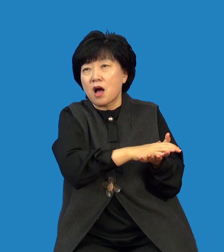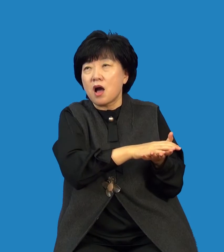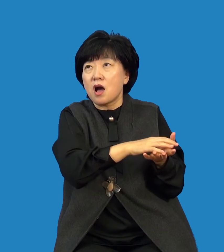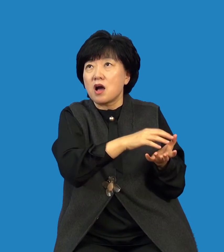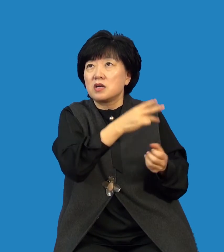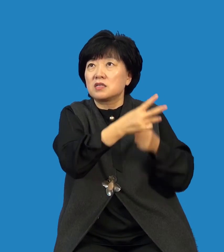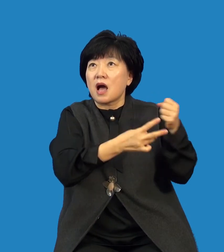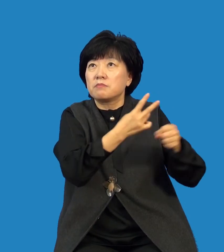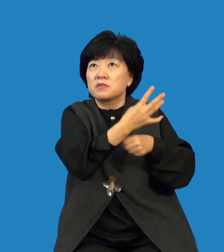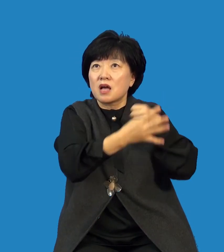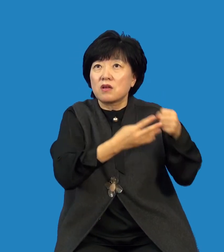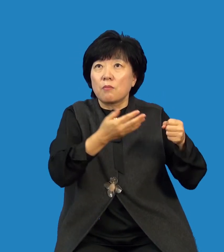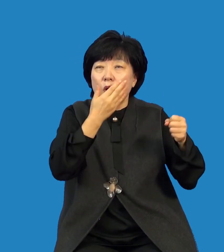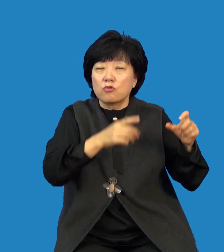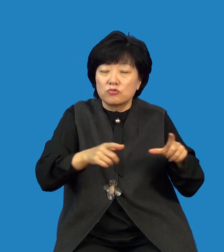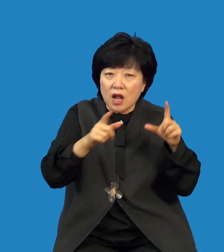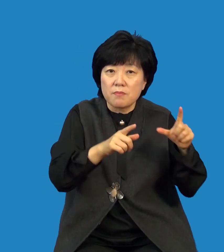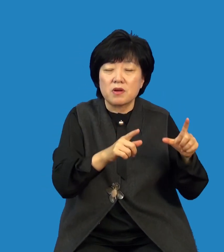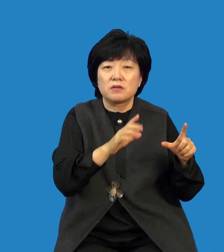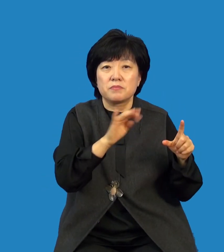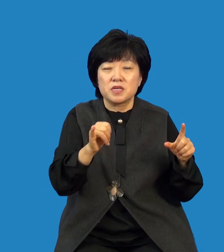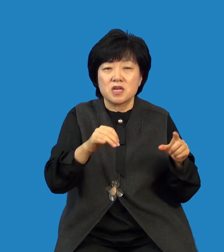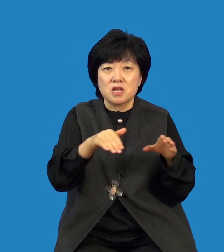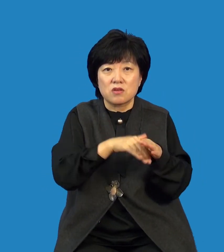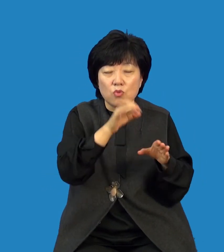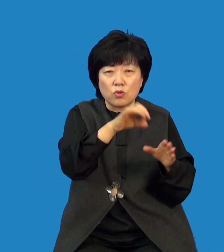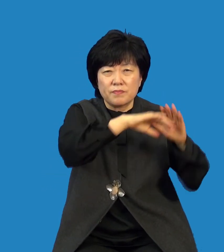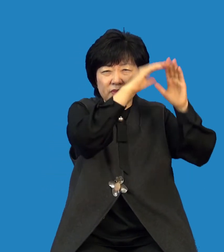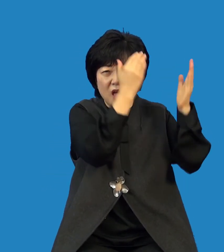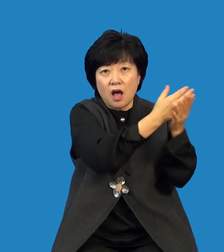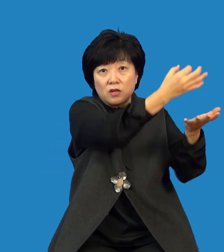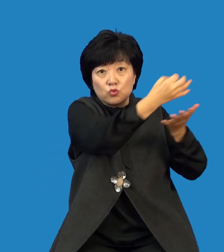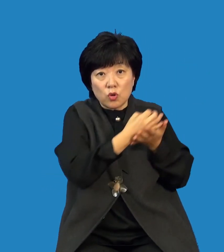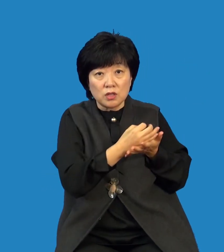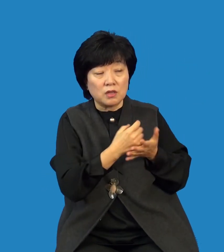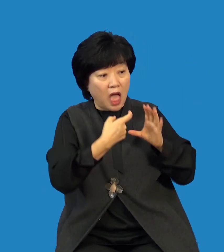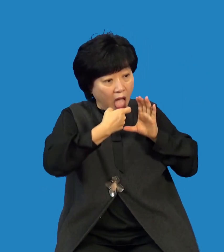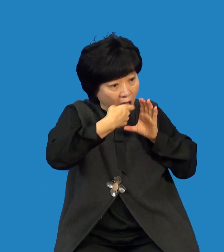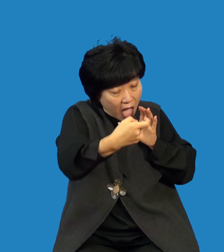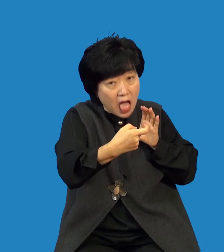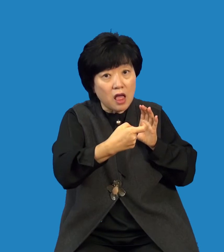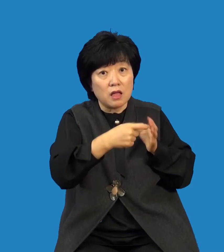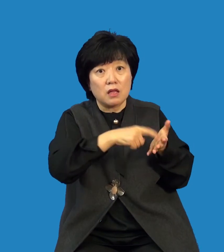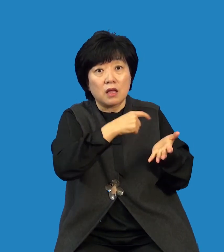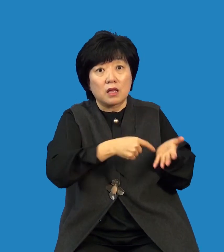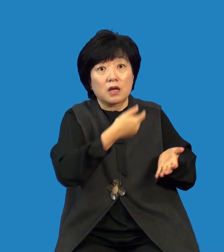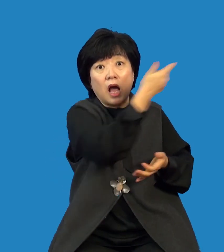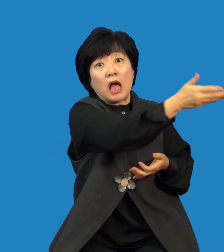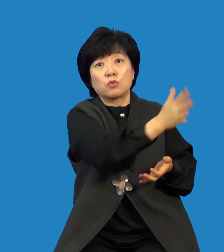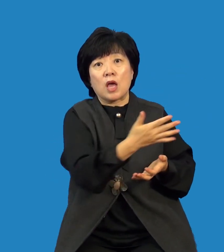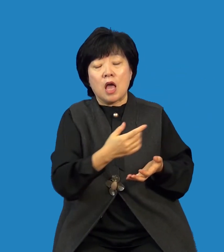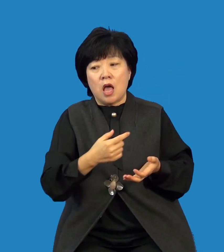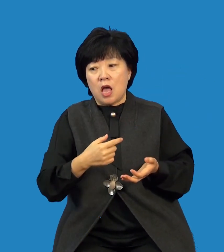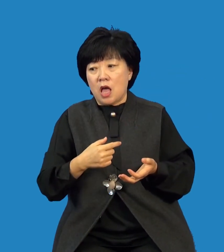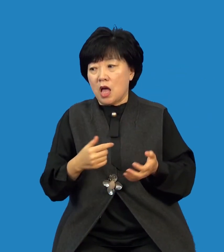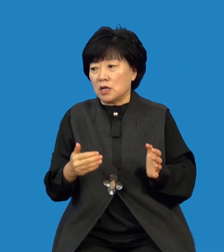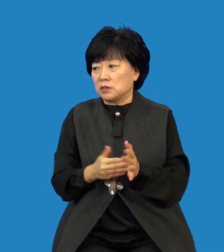4년치에 먹고 사는 생활비와 학비를 대줬으니까 이거를 다 물어내야 되는 거야. 생각하니까 이게 인생 종친